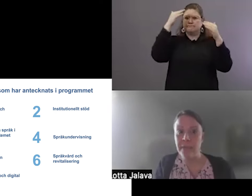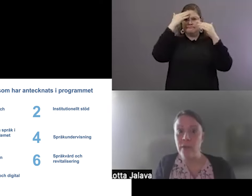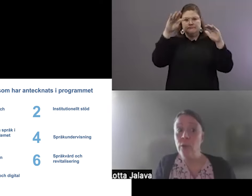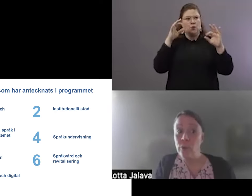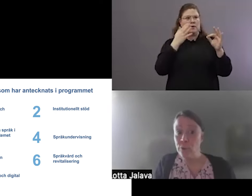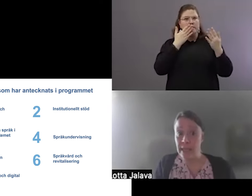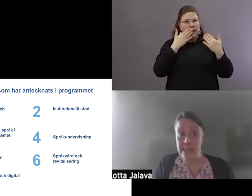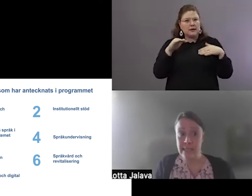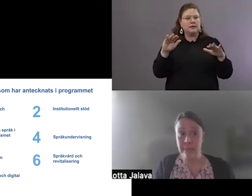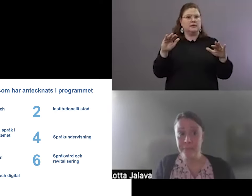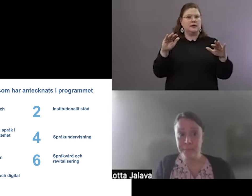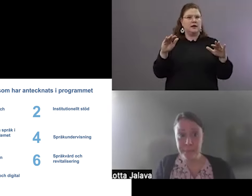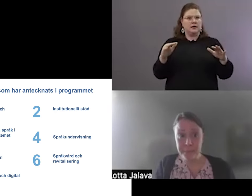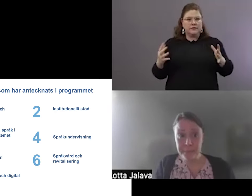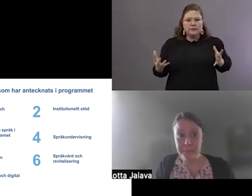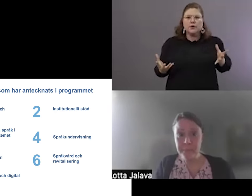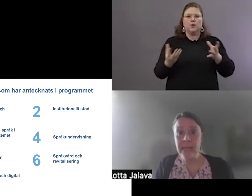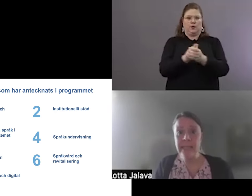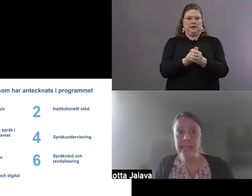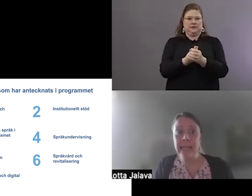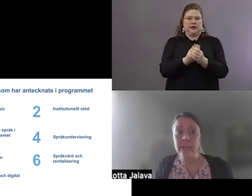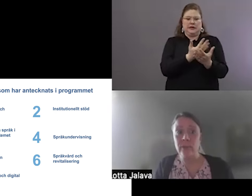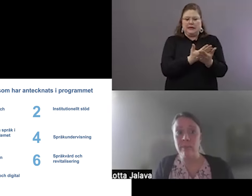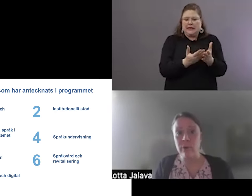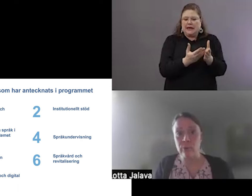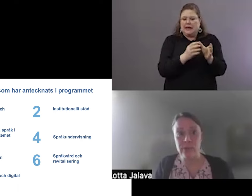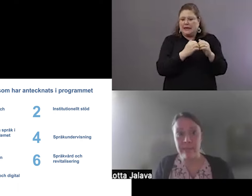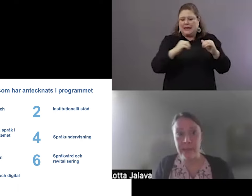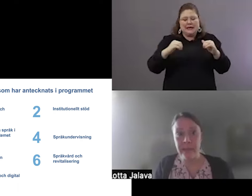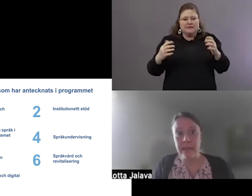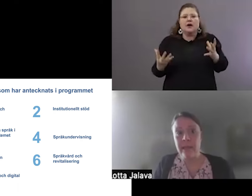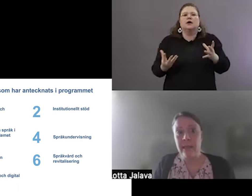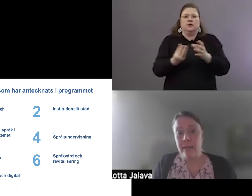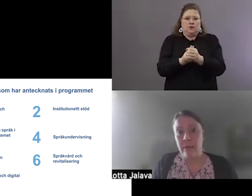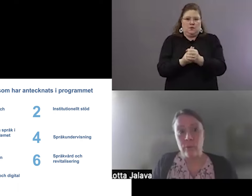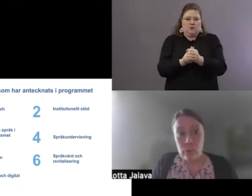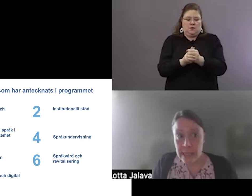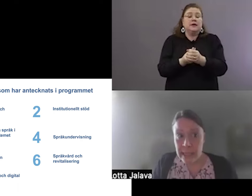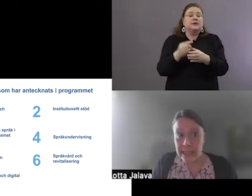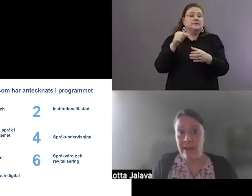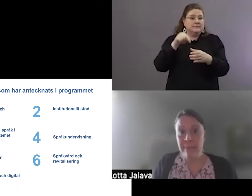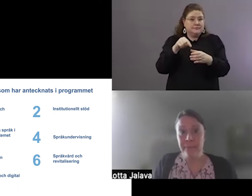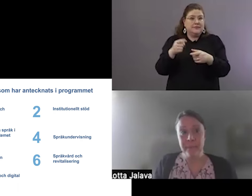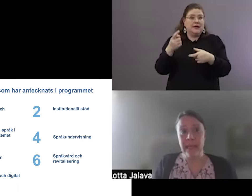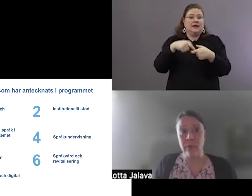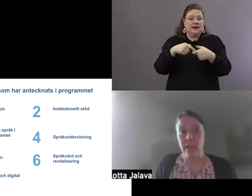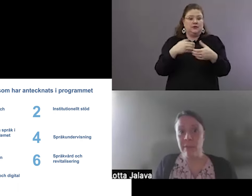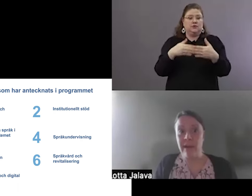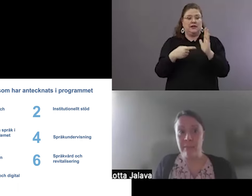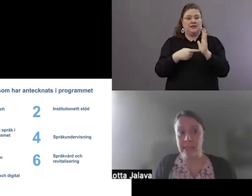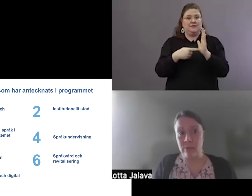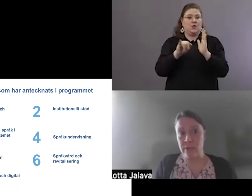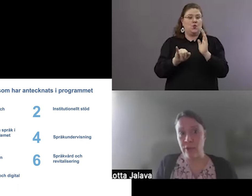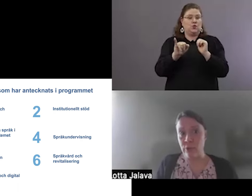tavalla yhteisesti. Ja siihen liittyy tämä Kotuksen uusi tehtävä, eli